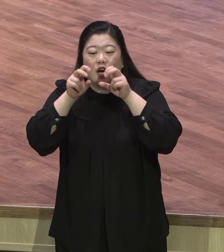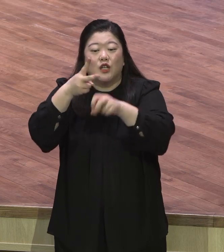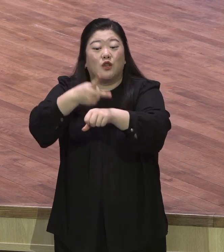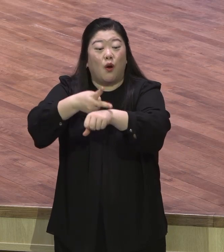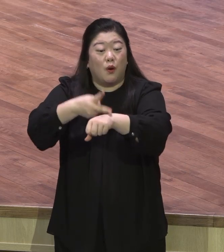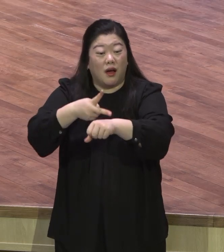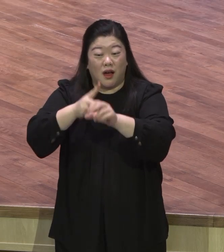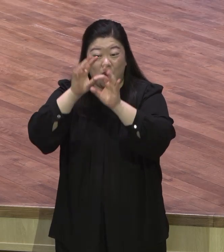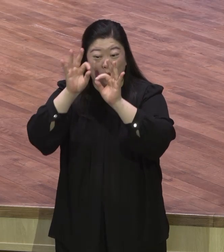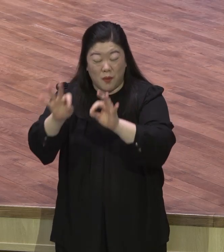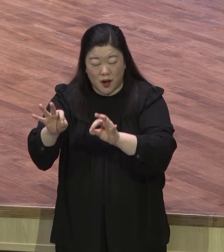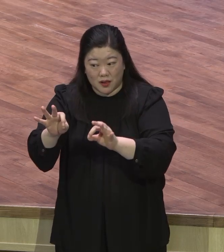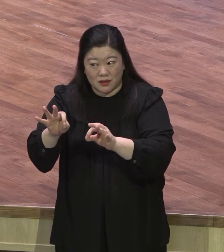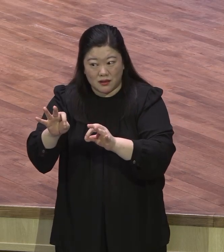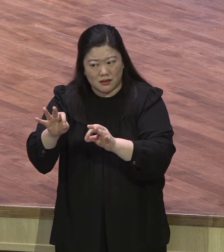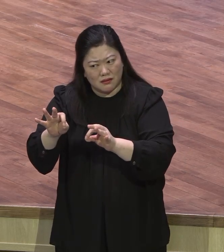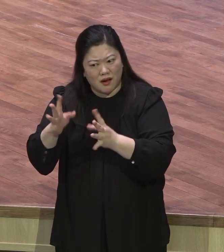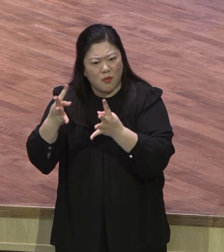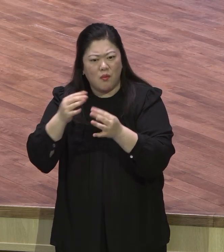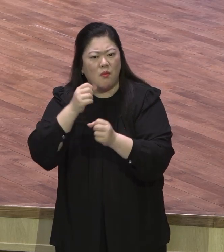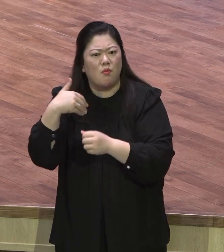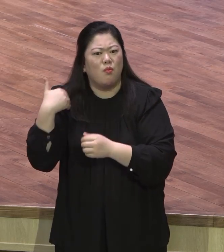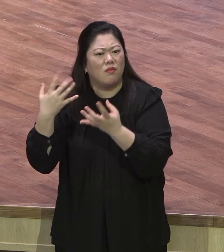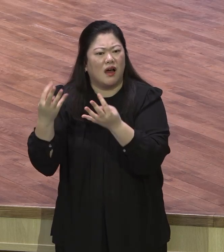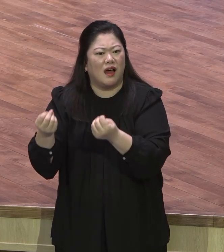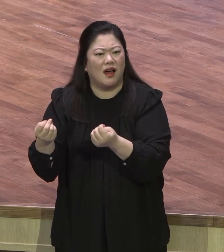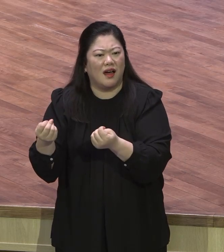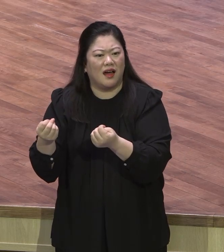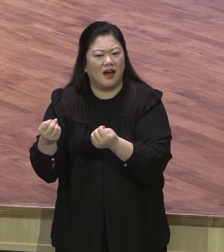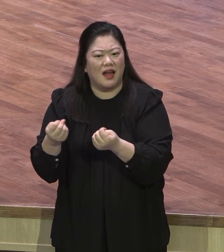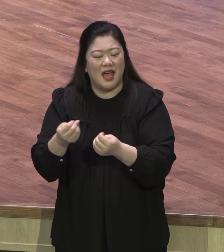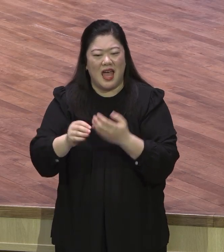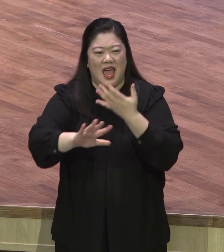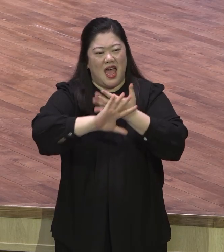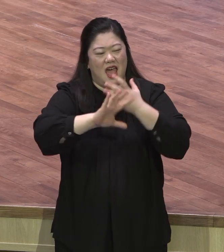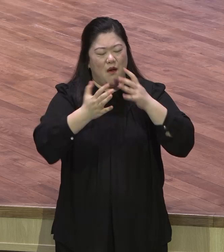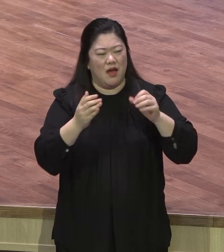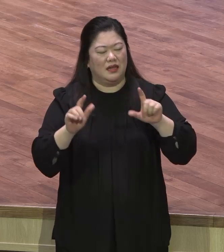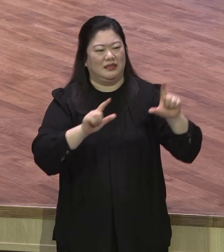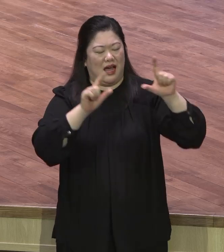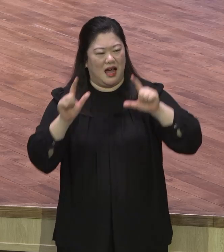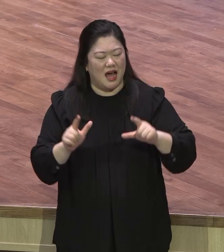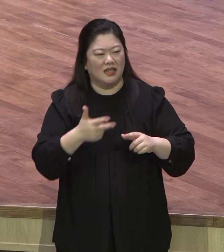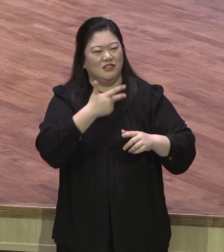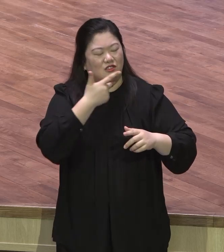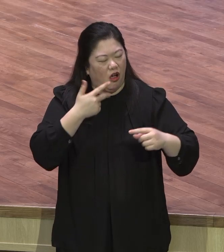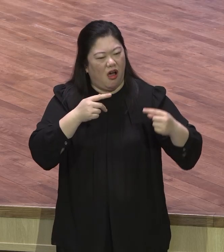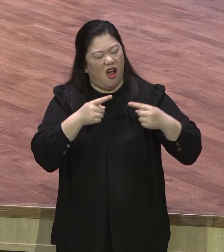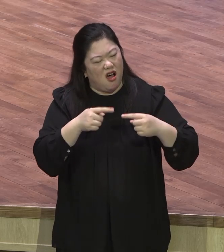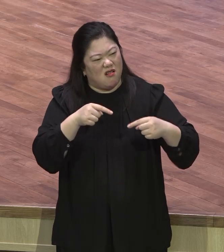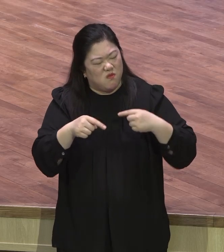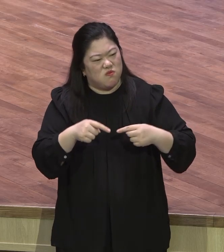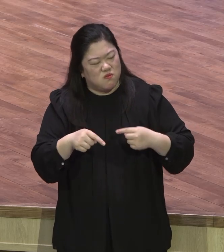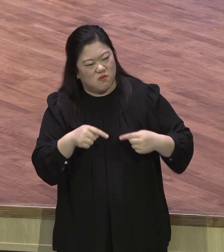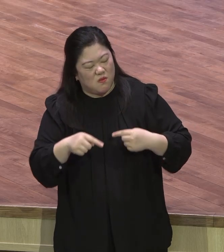어떻게 뭘 어떻게 좀 해가지고 좀 끈수나 많이 차고 그 짓을 하고 있어요 장사하고 장사